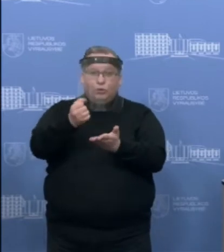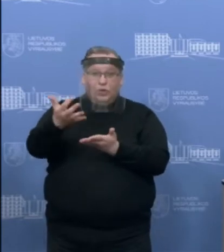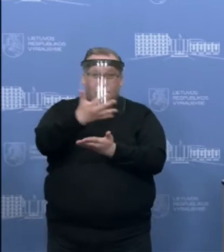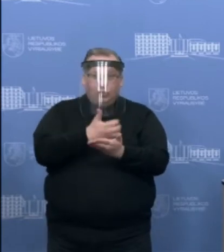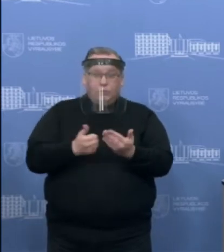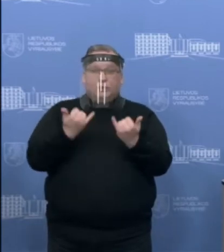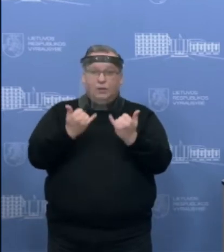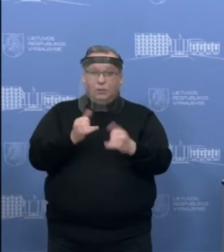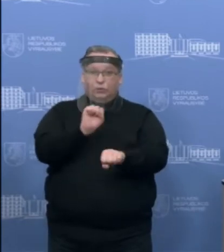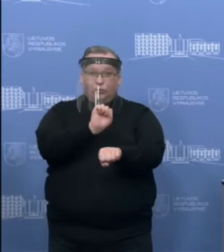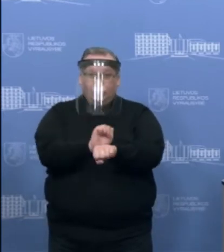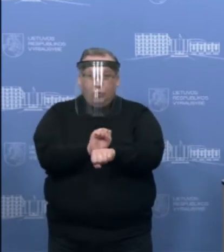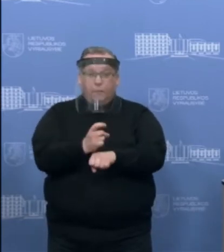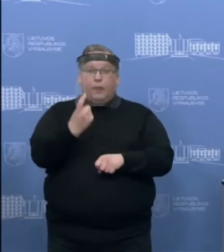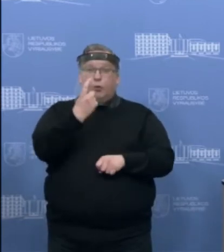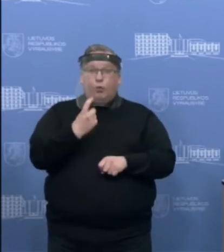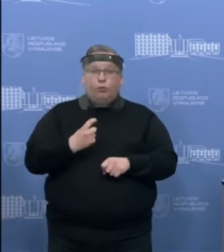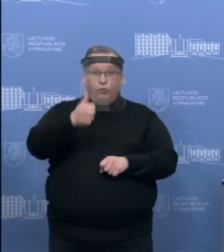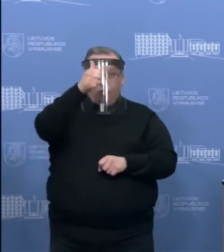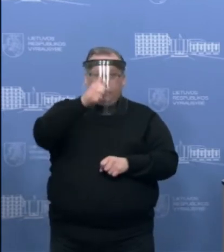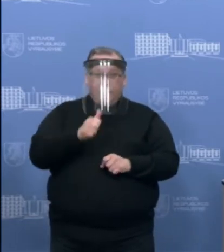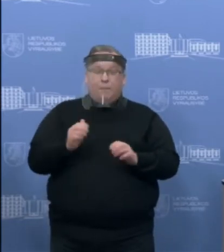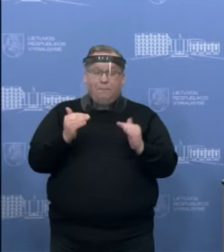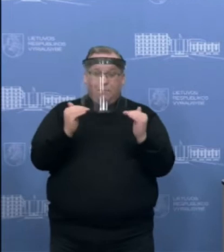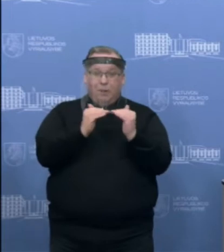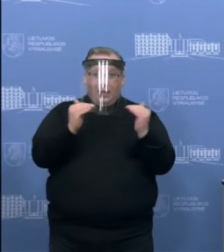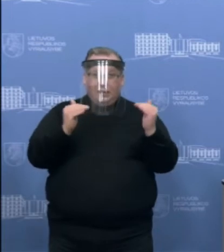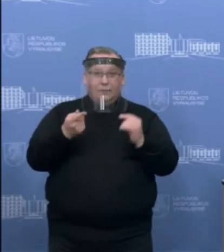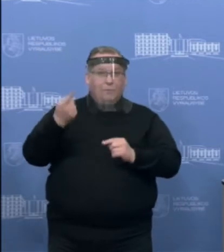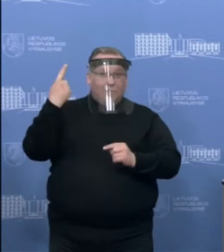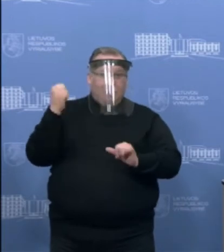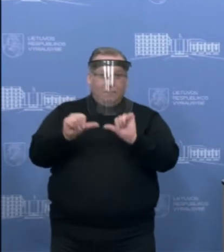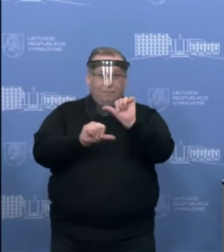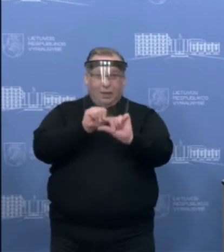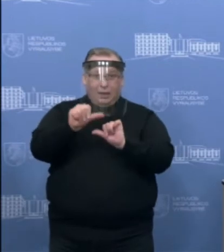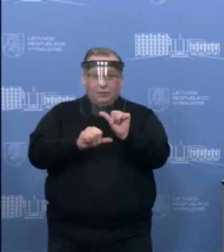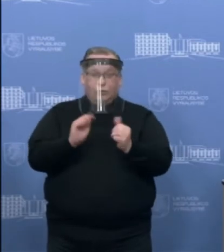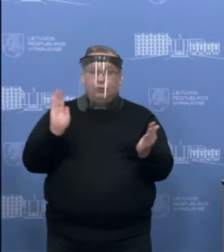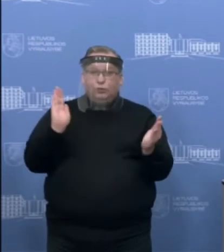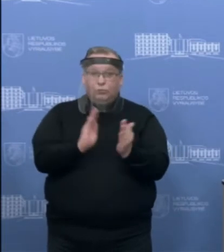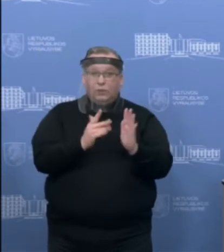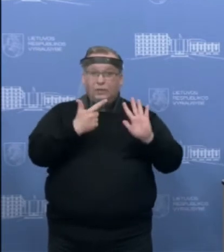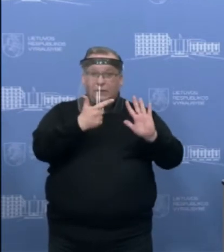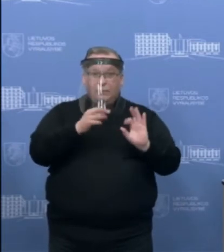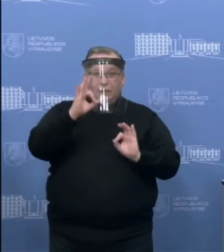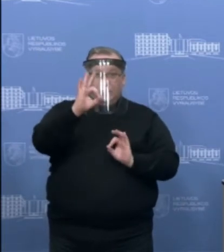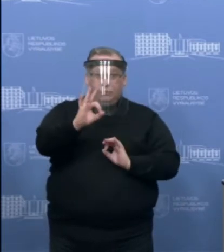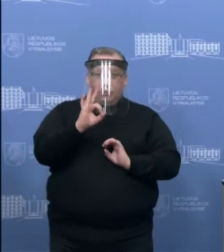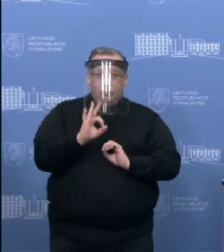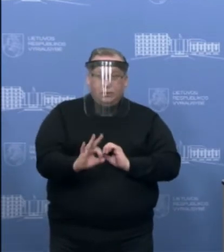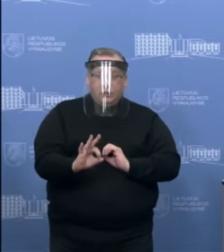kovo mėnesį ekonominių vertinimų rodiklis palyginti su tuo pačiu laikotarpiu pernai sumažėjo 7%